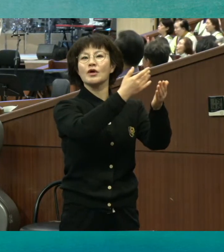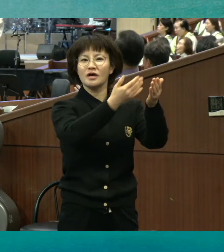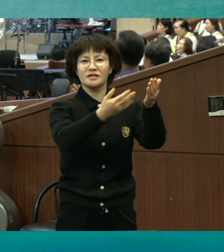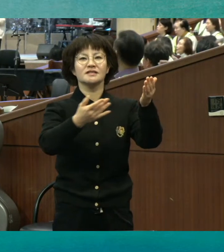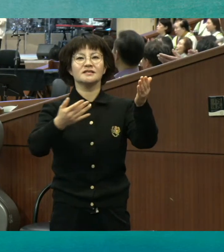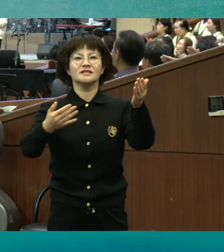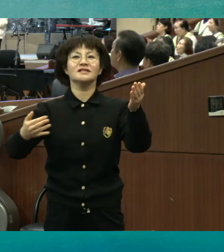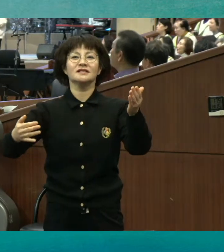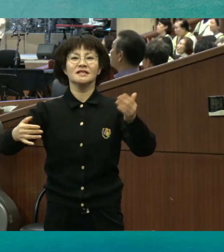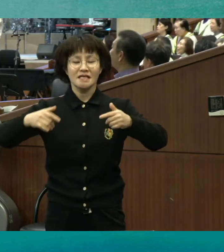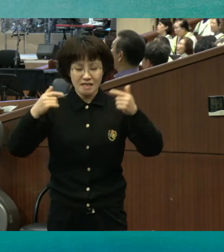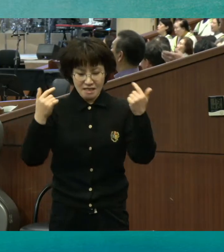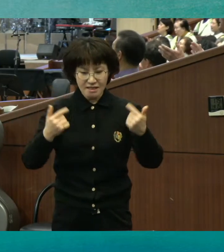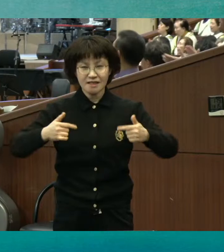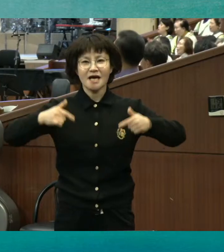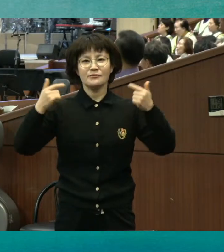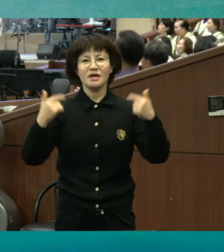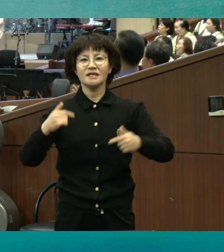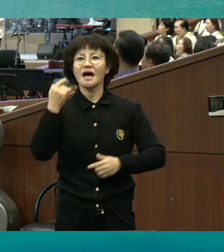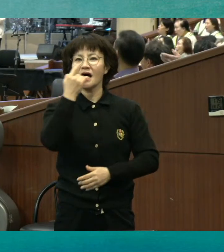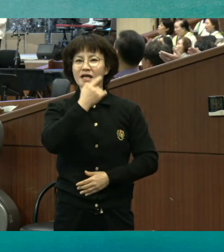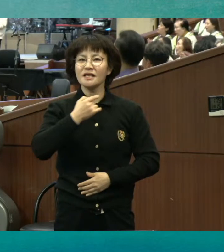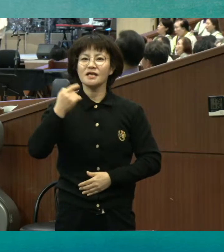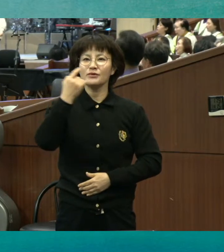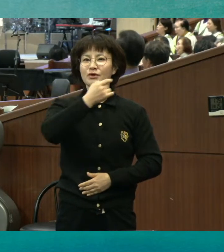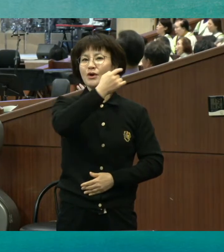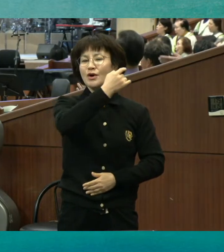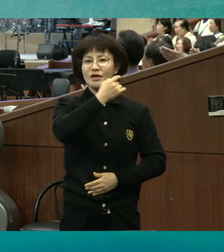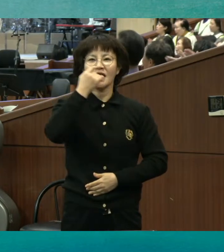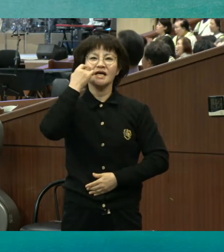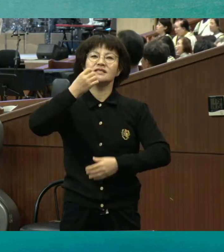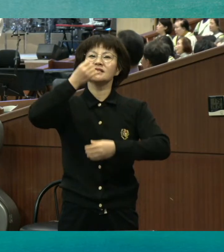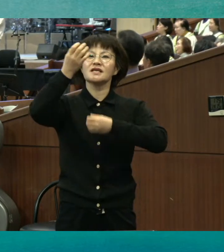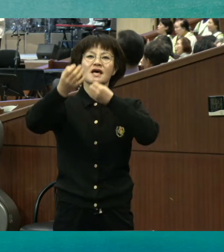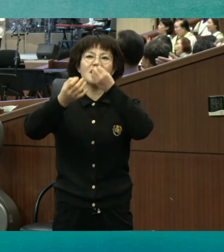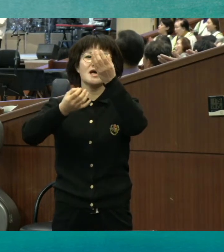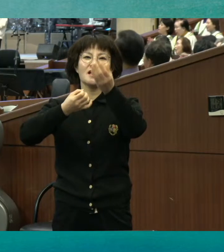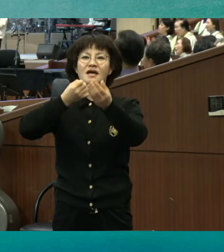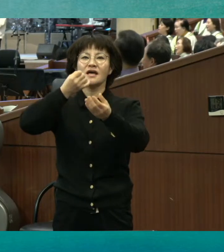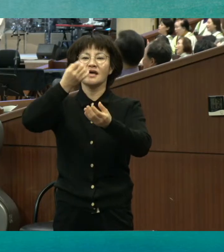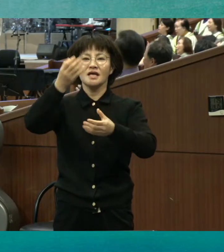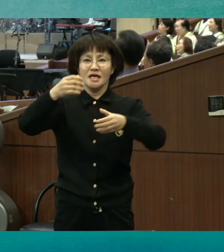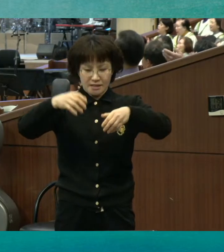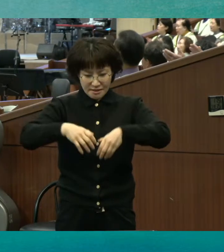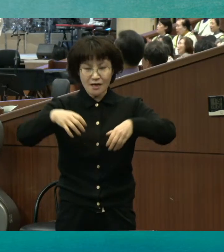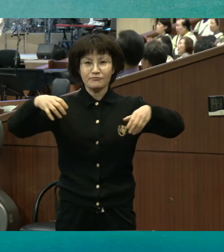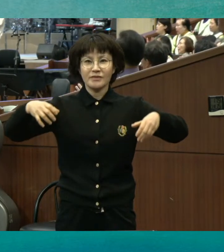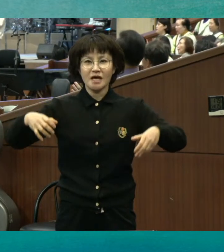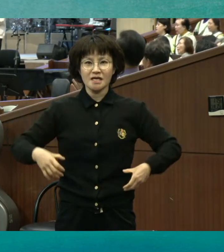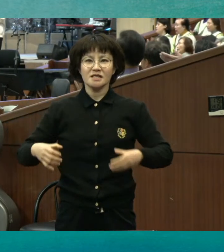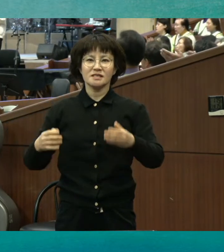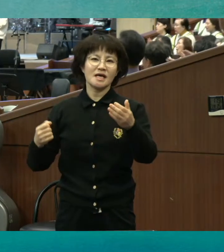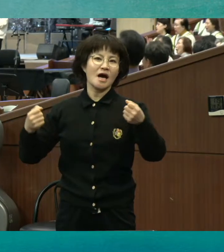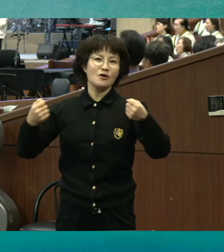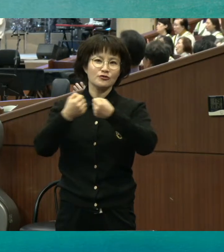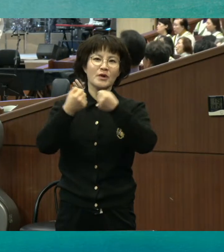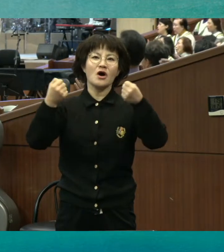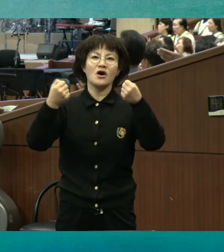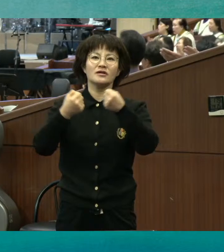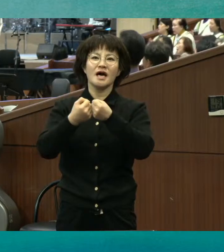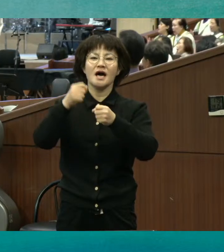보혈을 날마다 입으로 넘치게 담대히